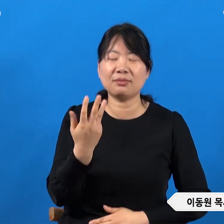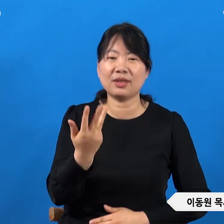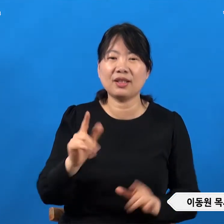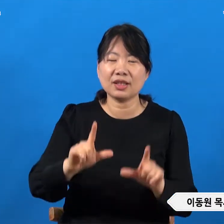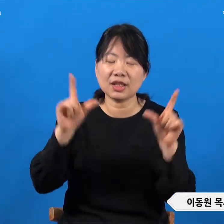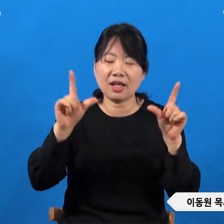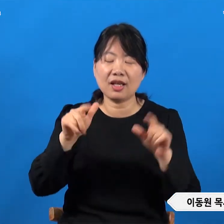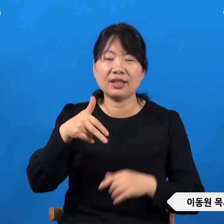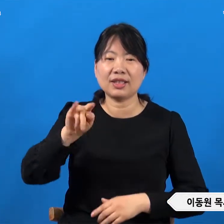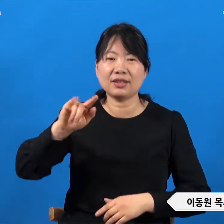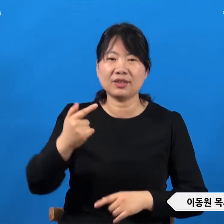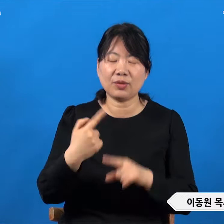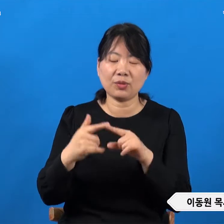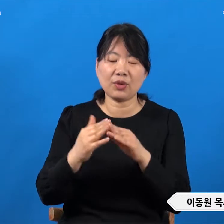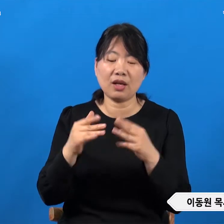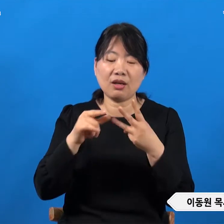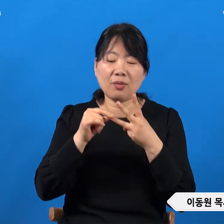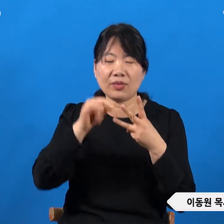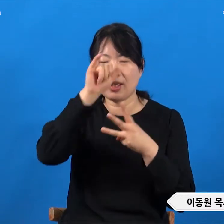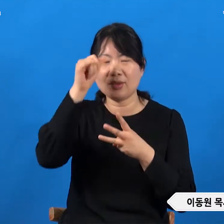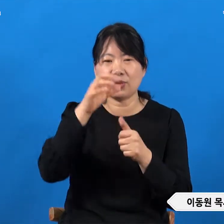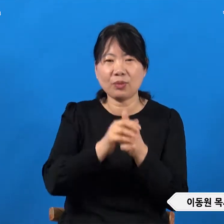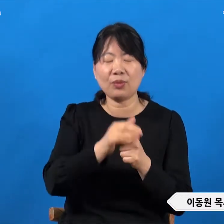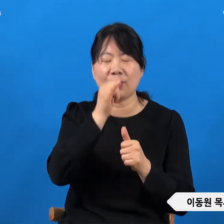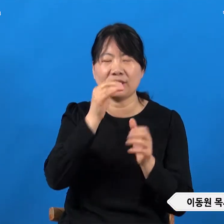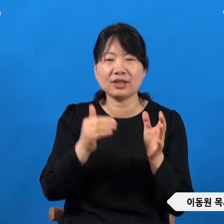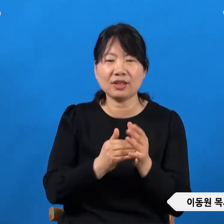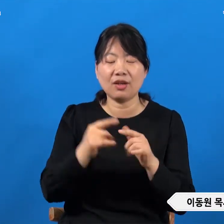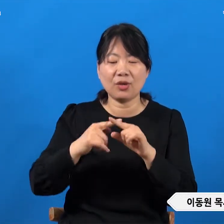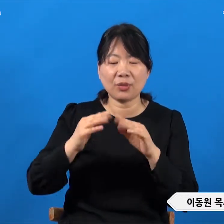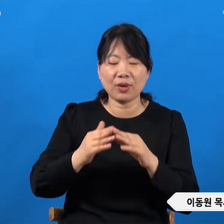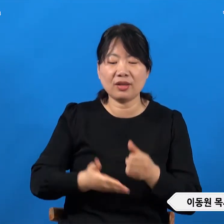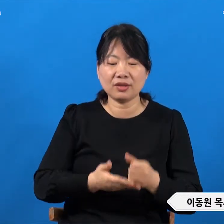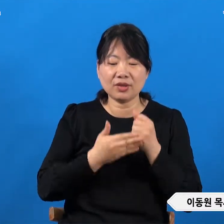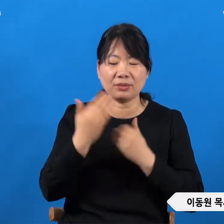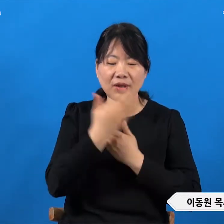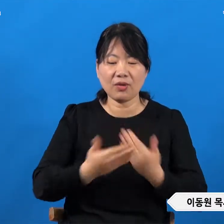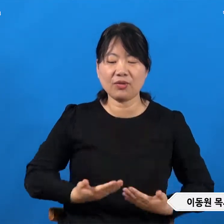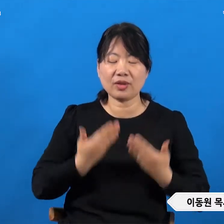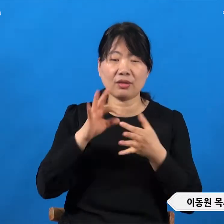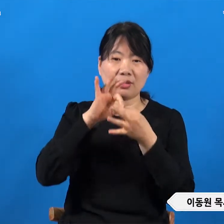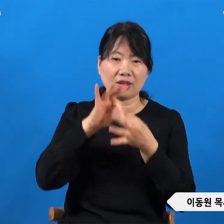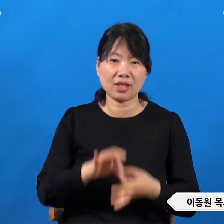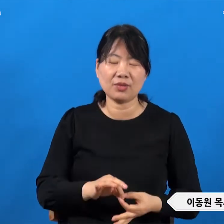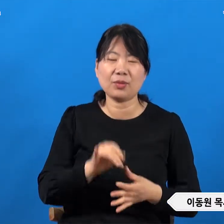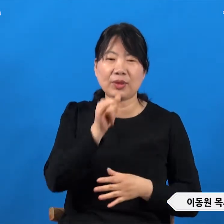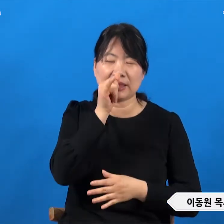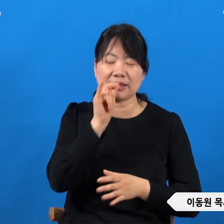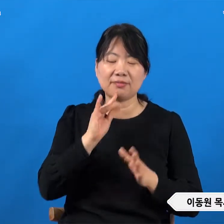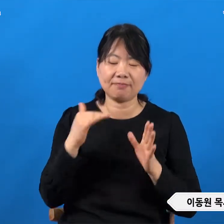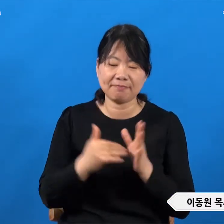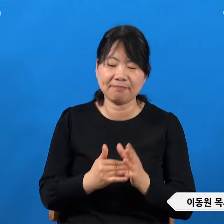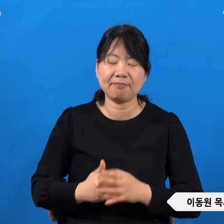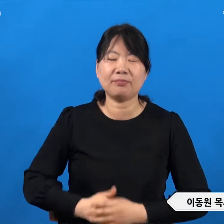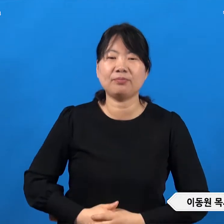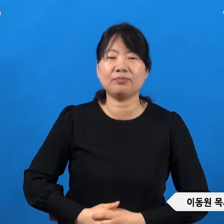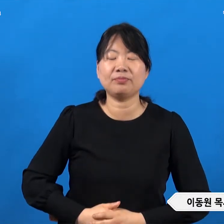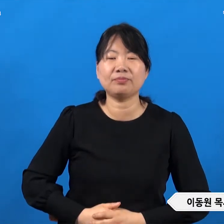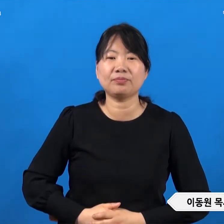이 자천교회의 세 번째 장로가 되어서 이 교회의 섬김의 헌신을 계속 이어가고 있었다는